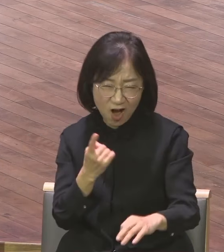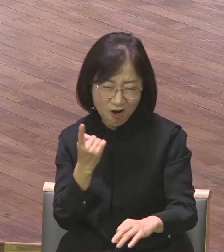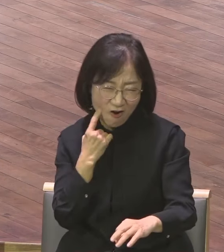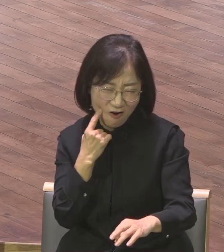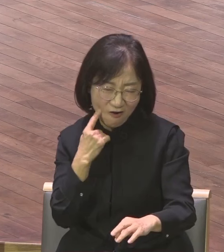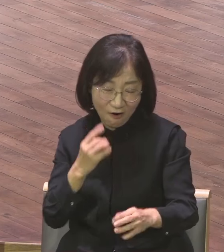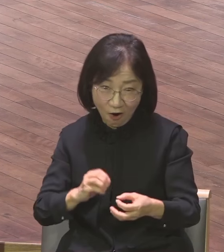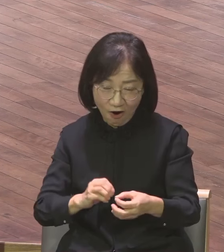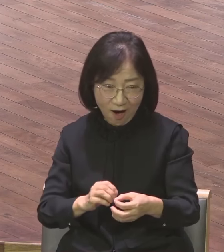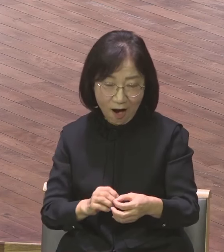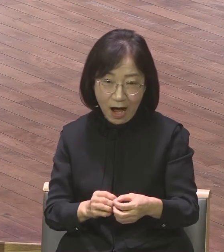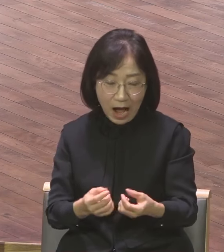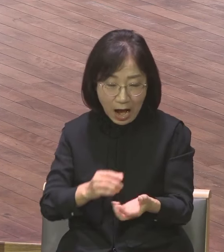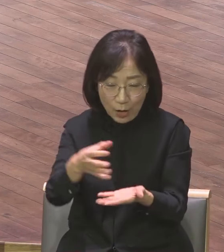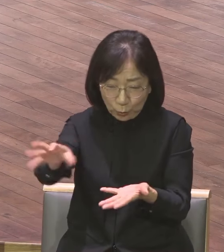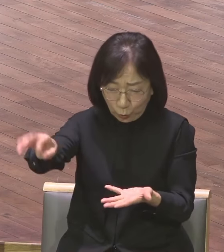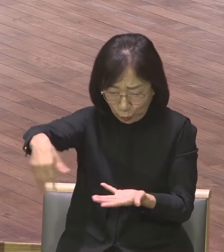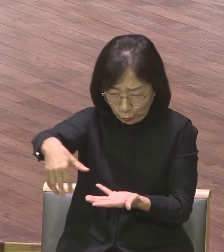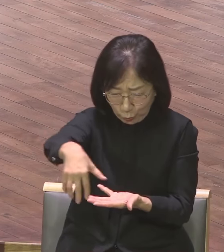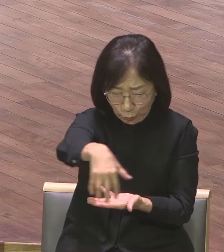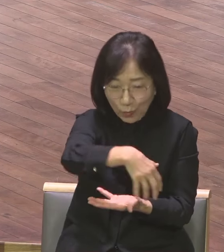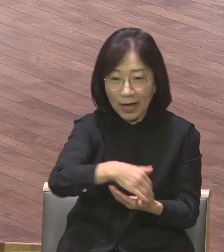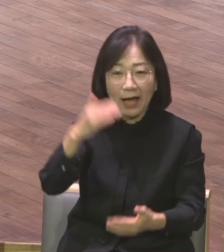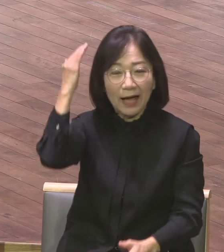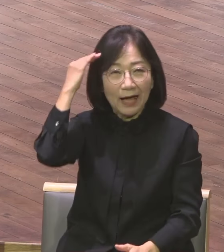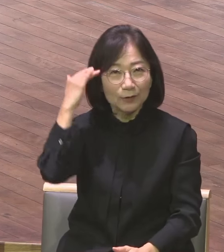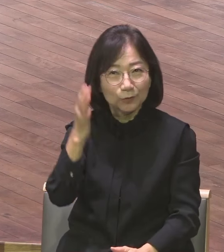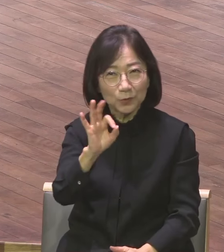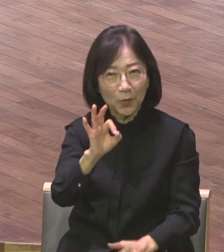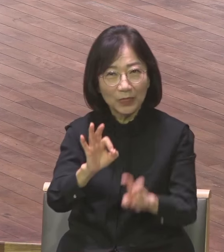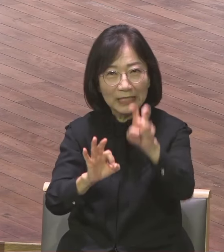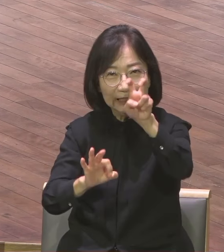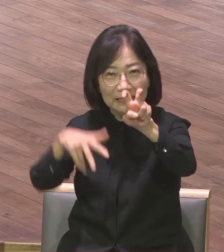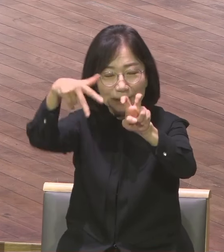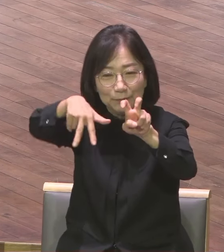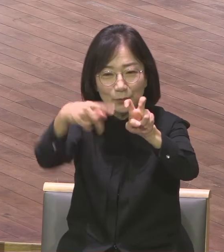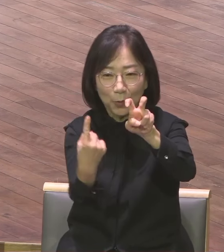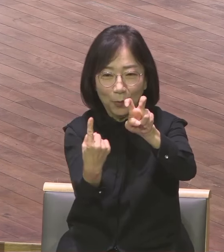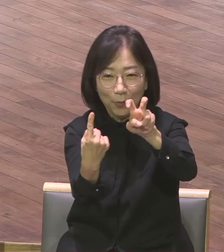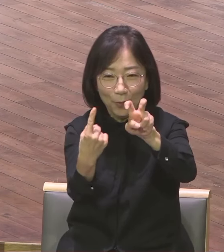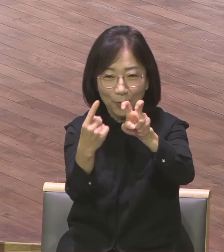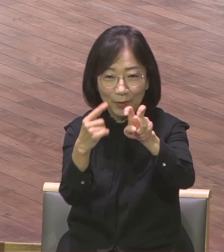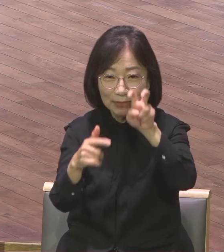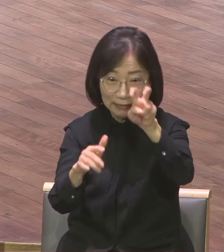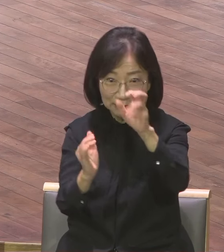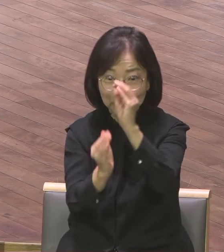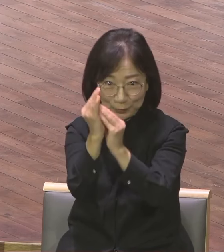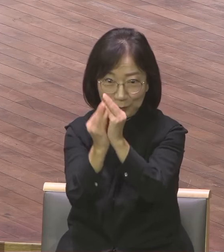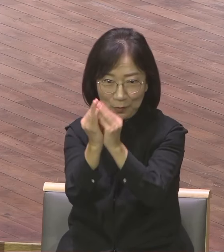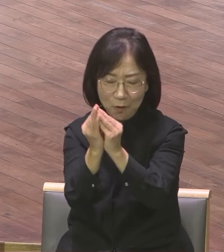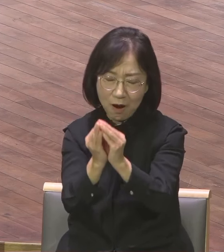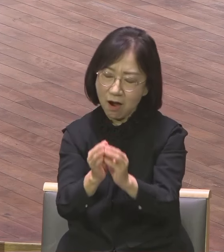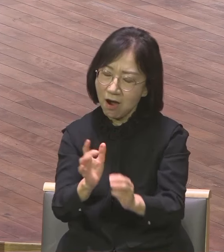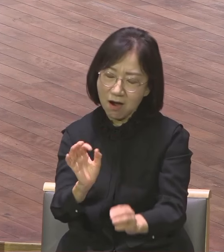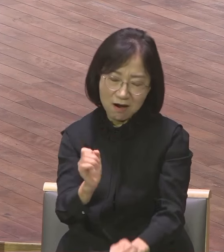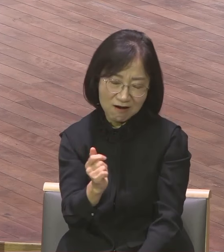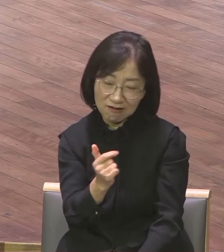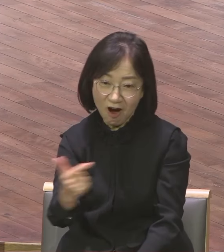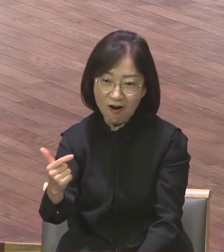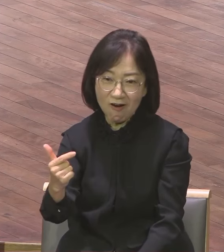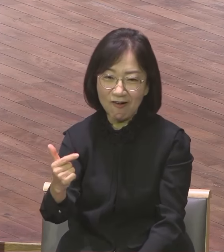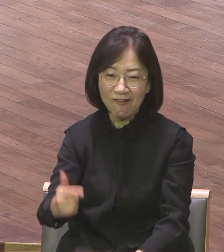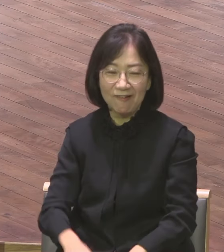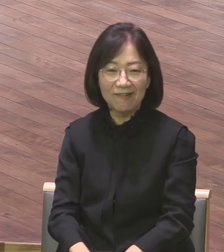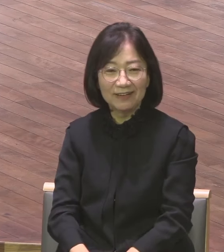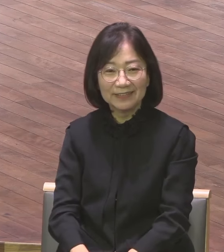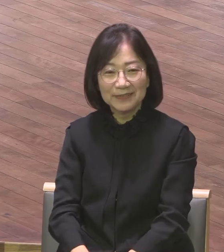시장이 환산하면 한국 돈으로 20조 그렇게 어마어마한 금액이지요.